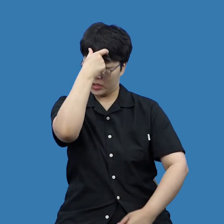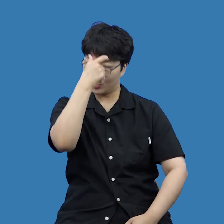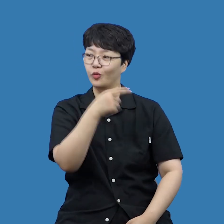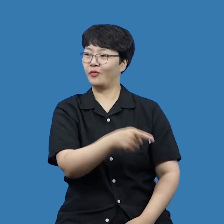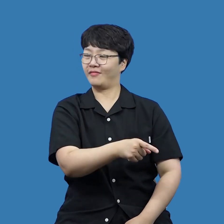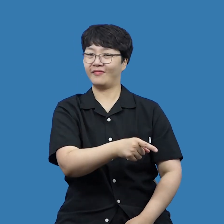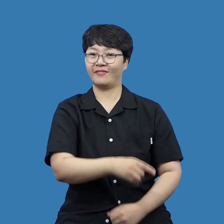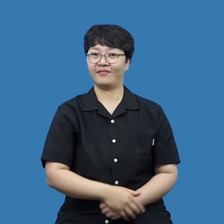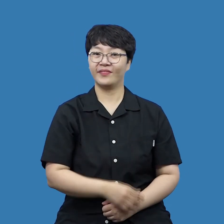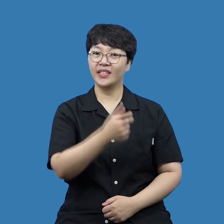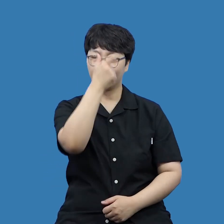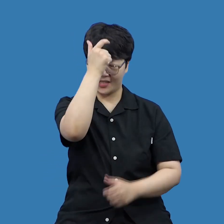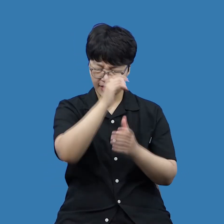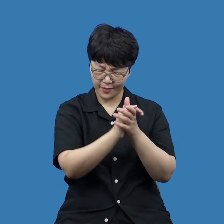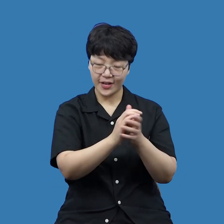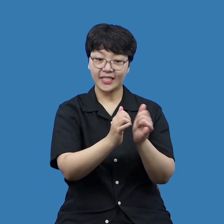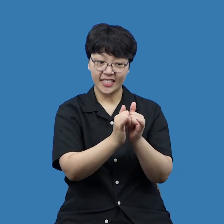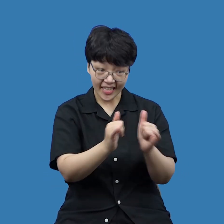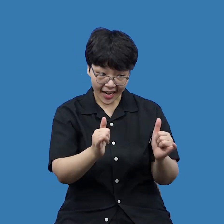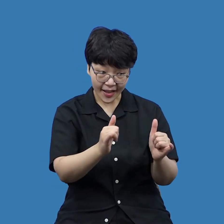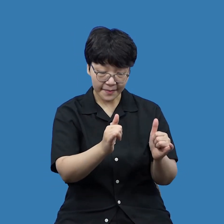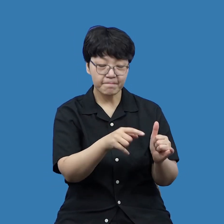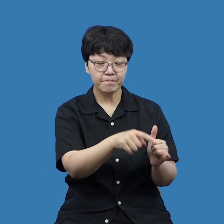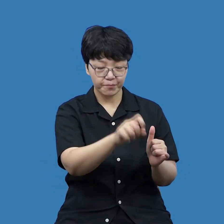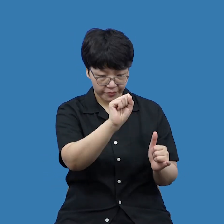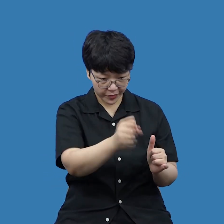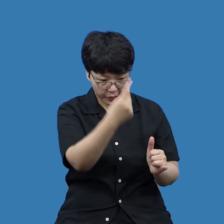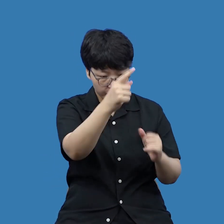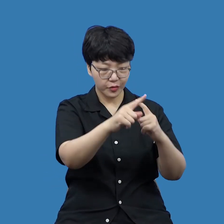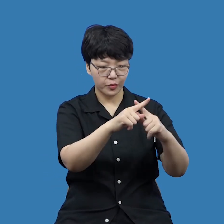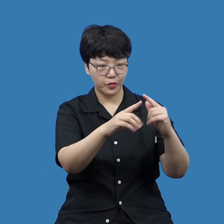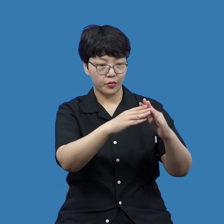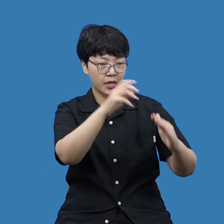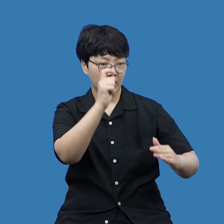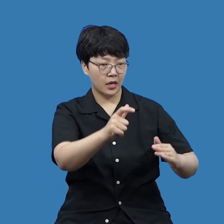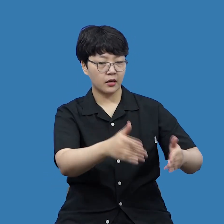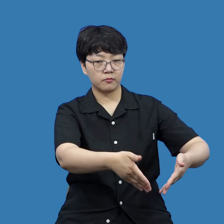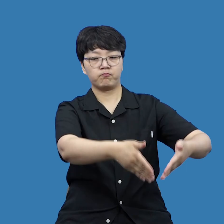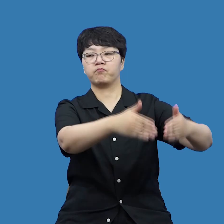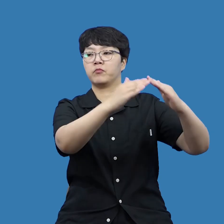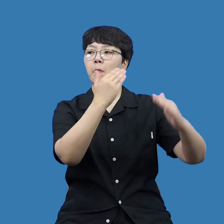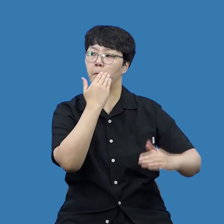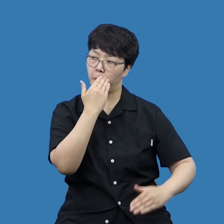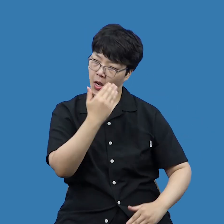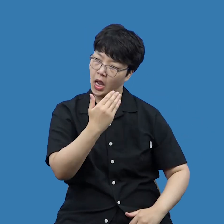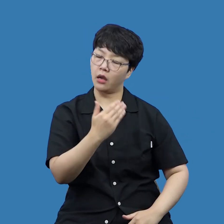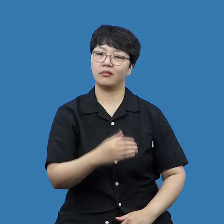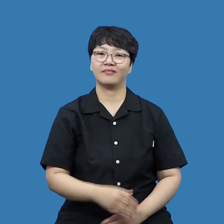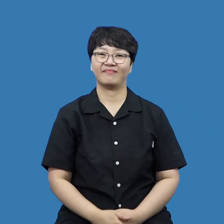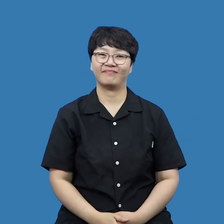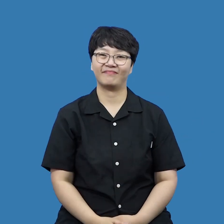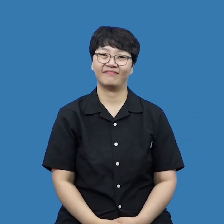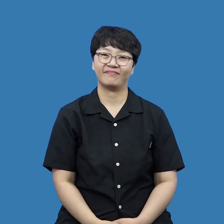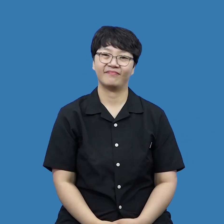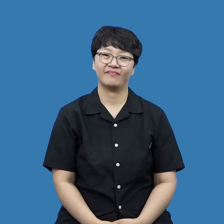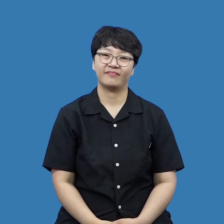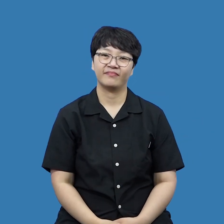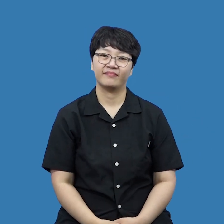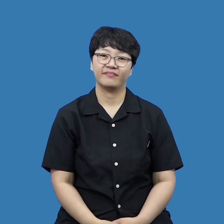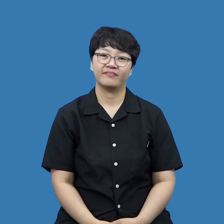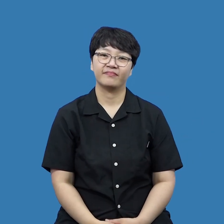교회를 지켜온 것이라고. 근데 그 교회도 많이 변했죠. 스폴전 목사님이 이제 떠나시고